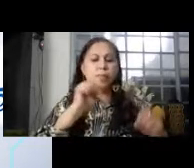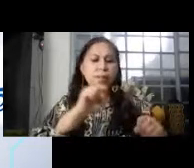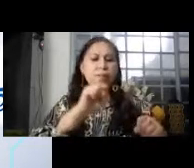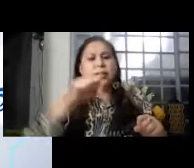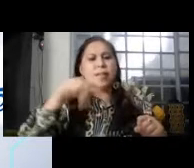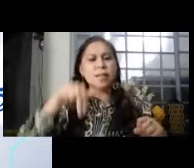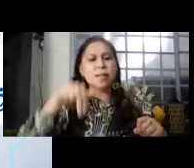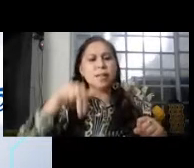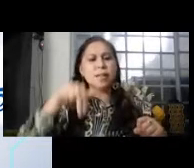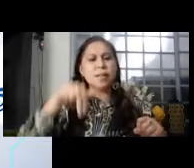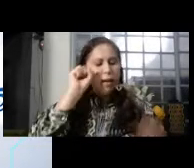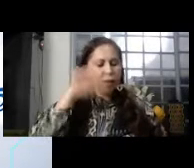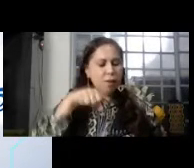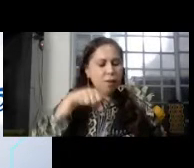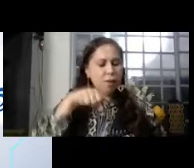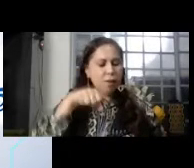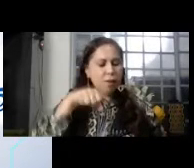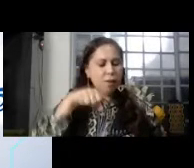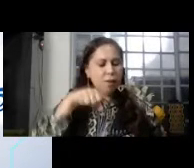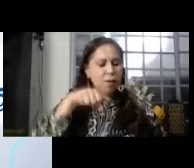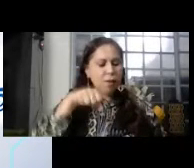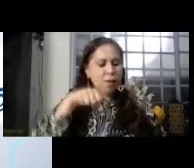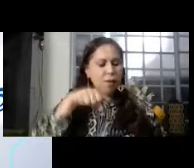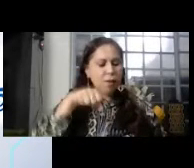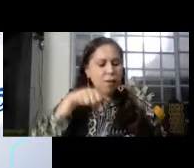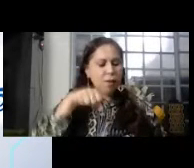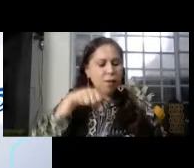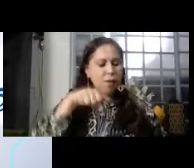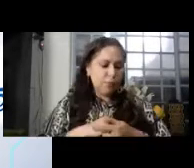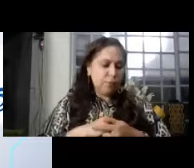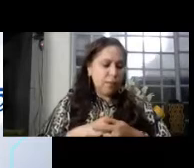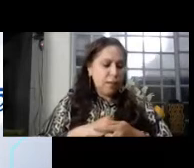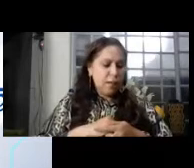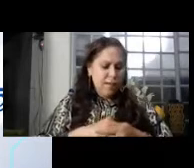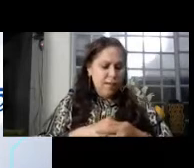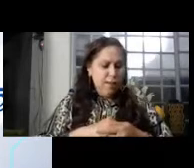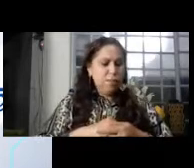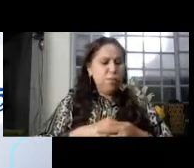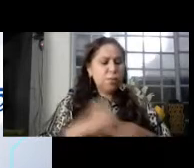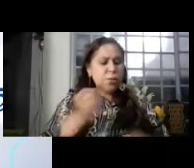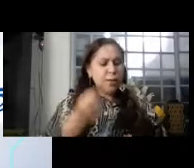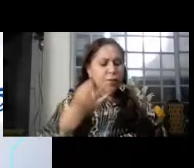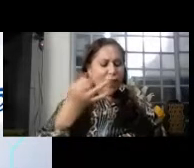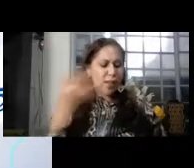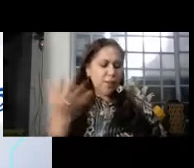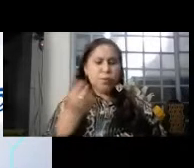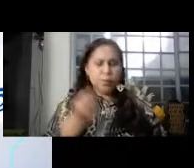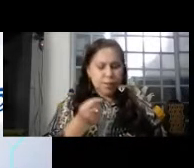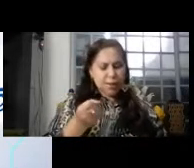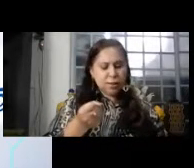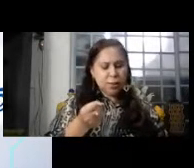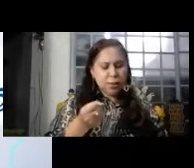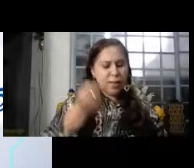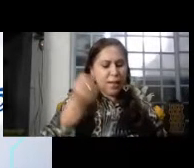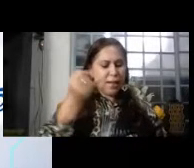vocês vão até ver, CSN, que é uma confirmação de sim ou não. Os quantificadores, né?